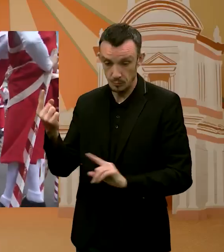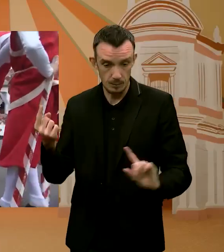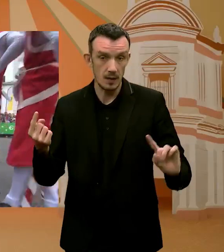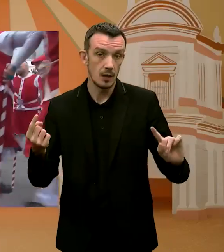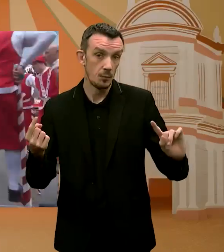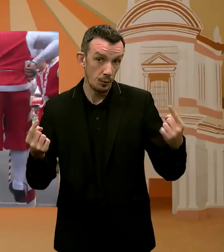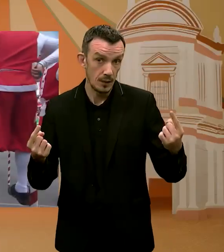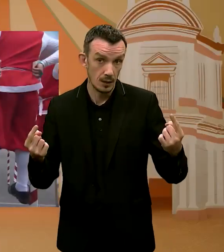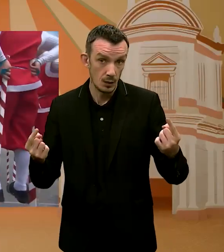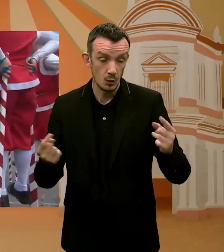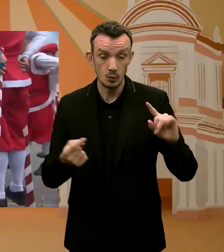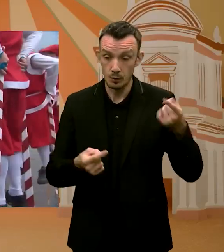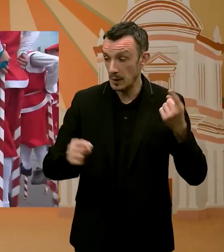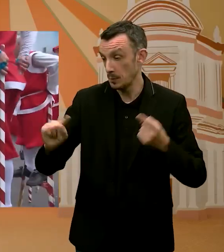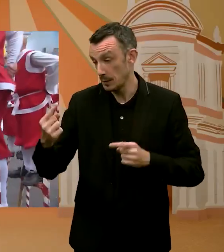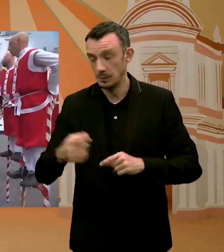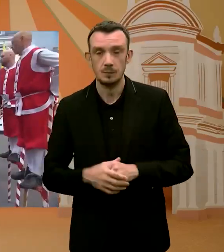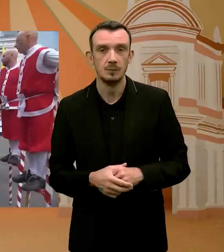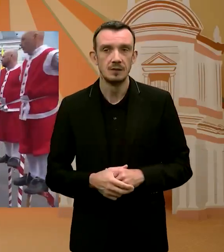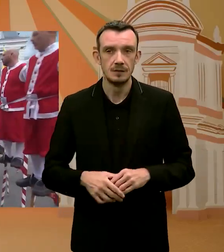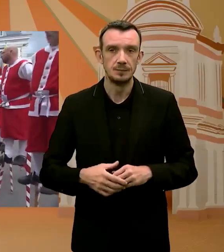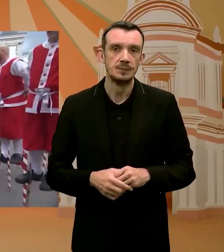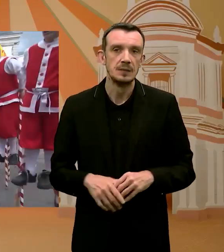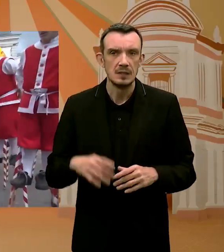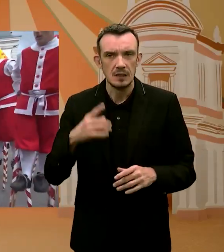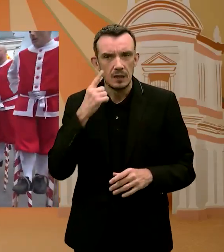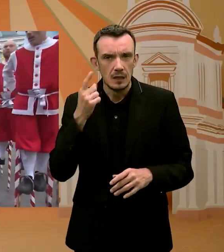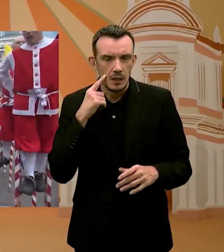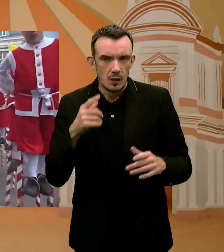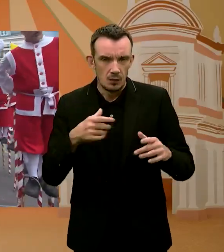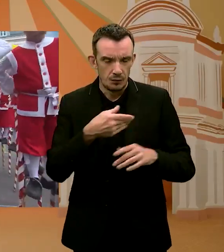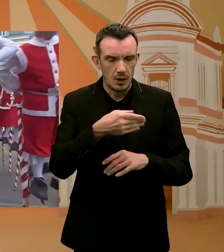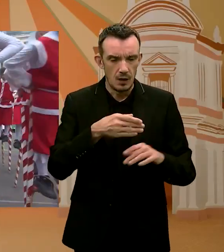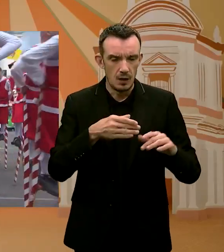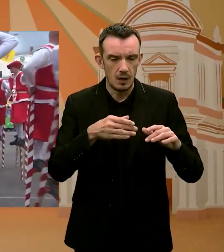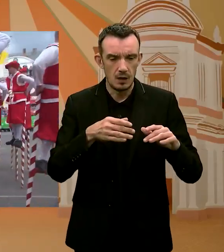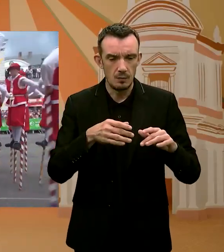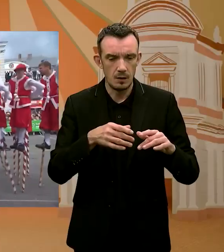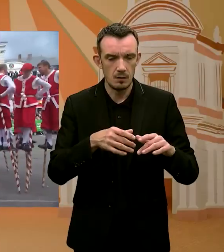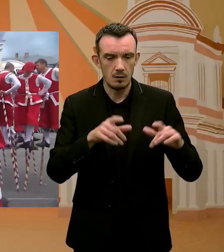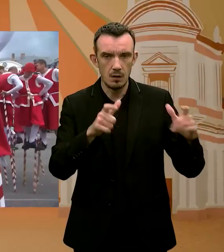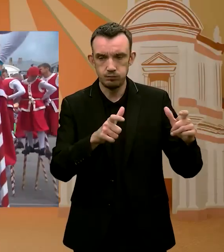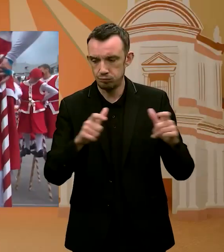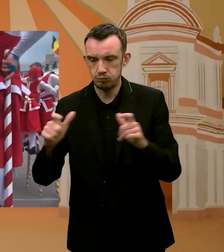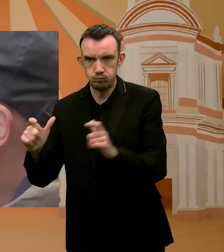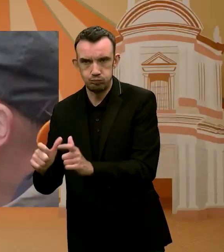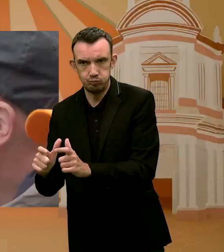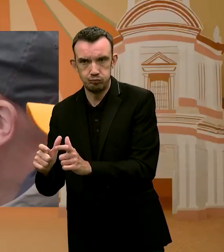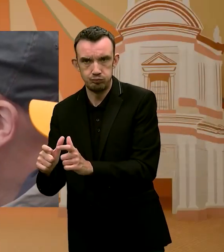les Mélans sont moins nombreux que les Avresses pour le moment. Oui. Bien qu'on a vu hier lors du combat des dames que ça ne voulait